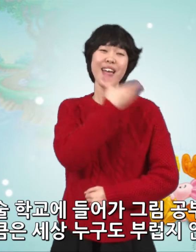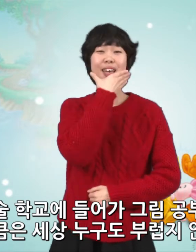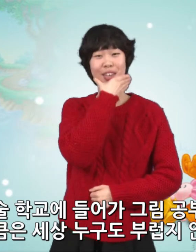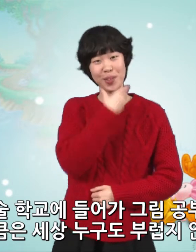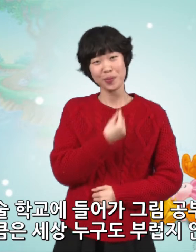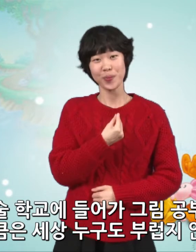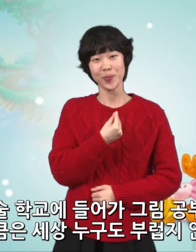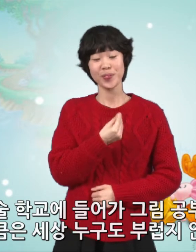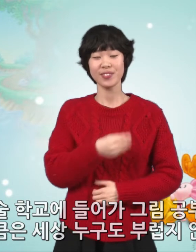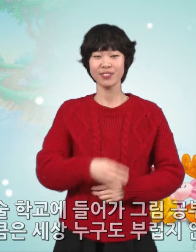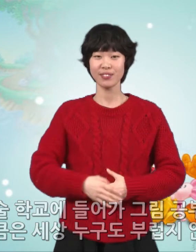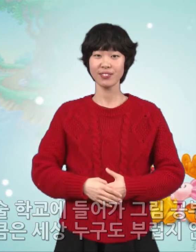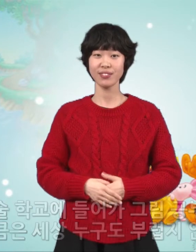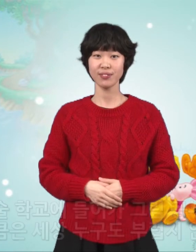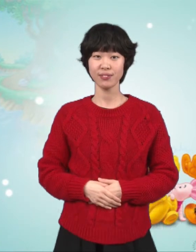누구도 부럽지 않았답니다.